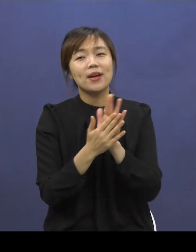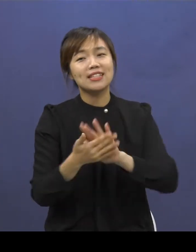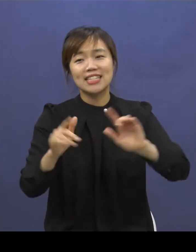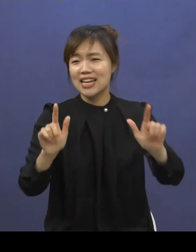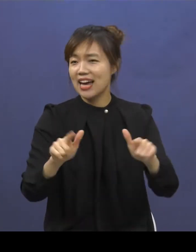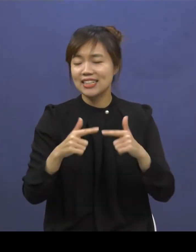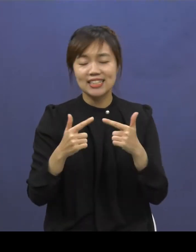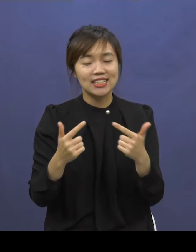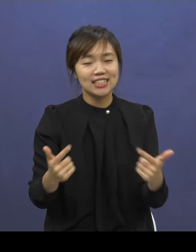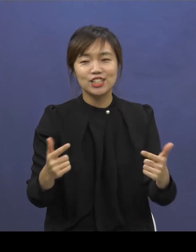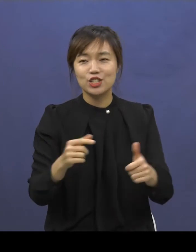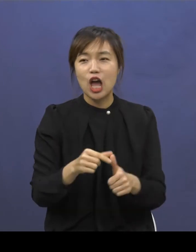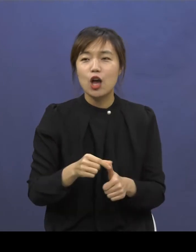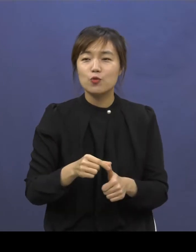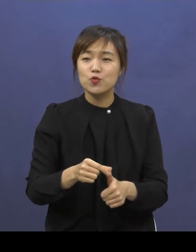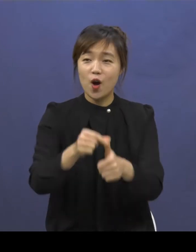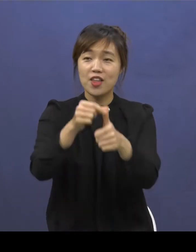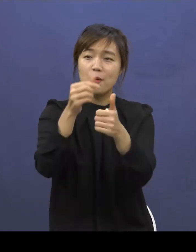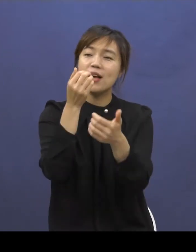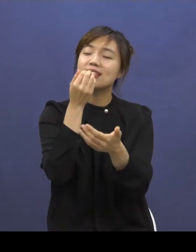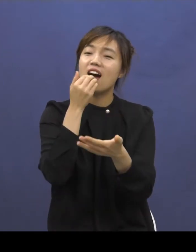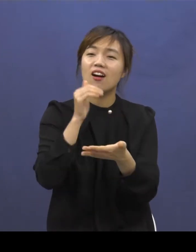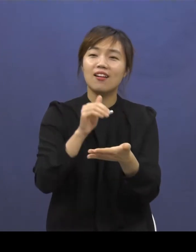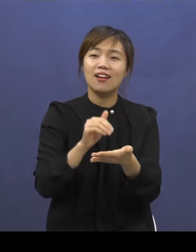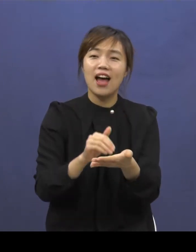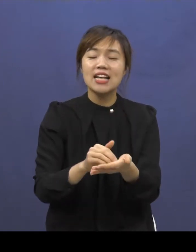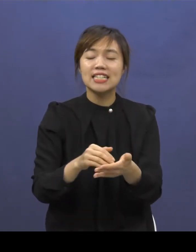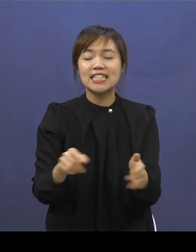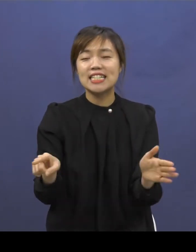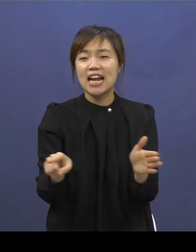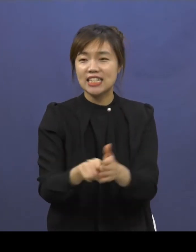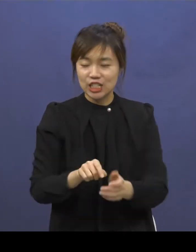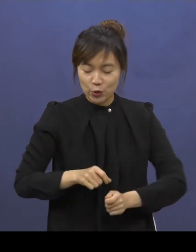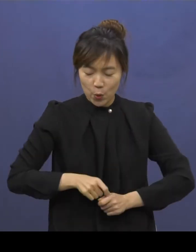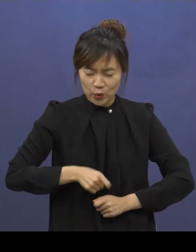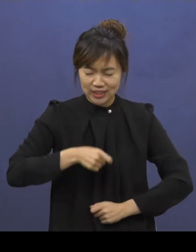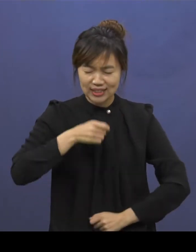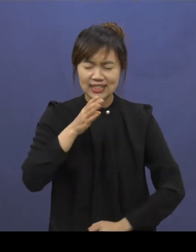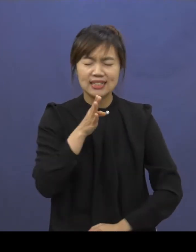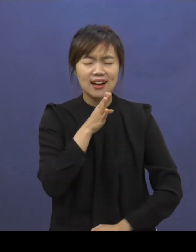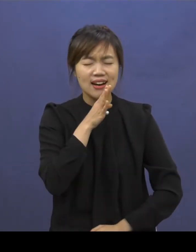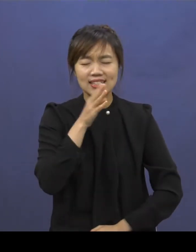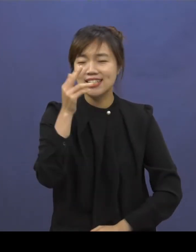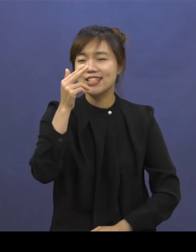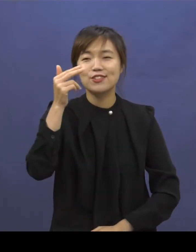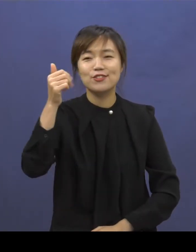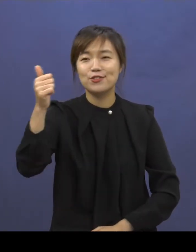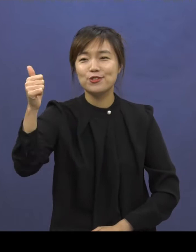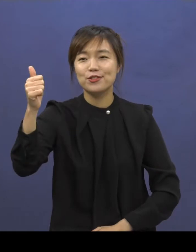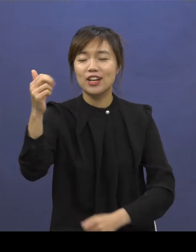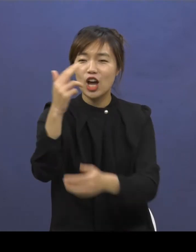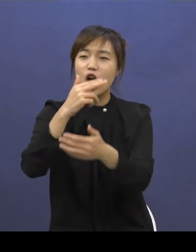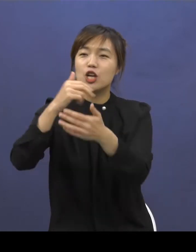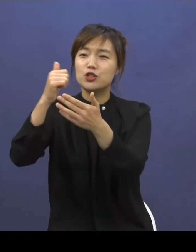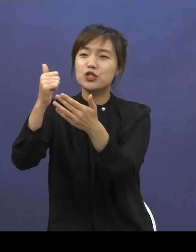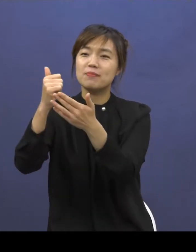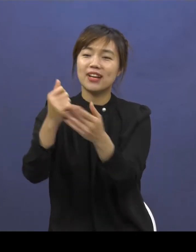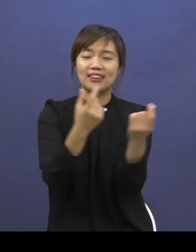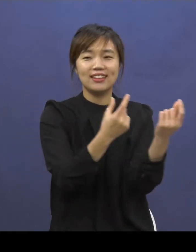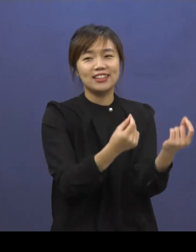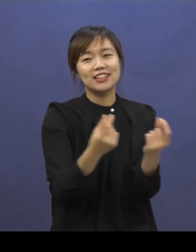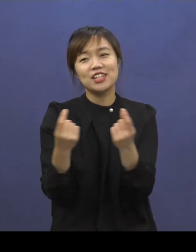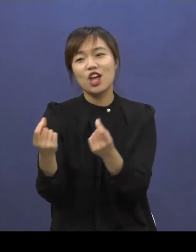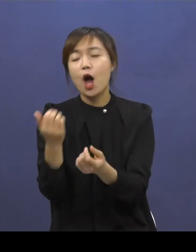변치 않으시는 구원의 반석 신실하시고 진실하신 주 주님